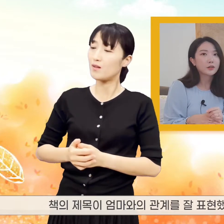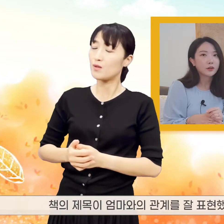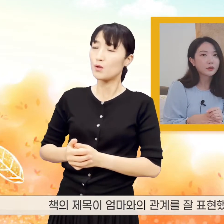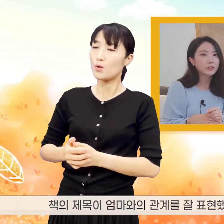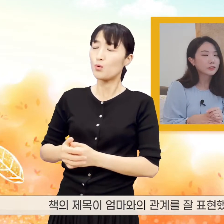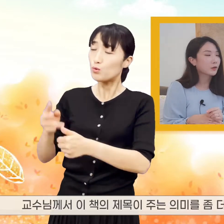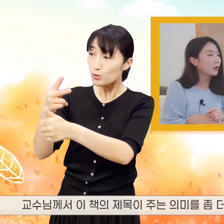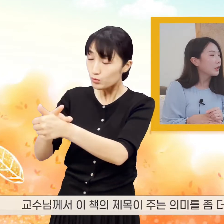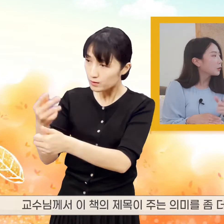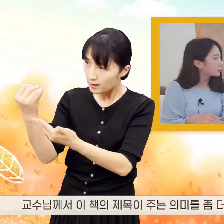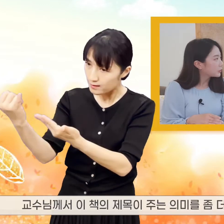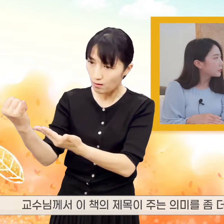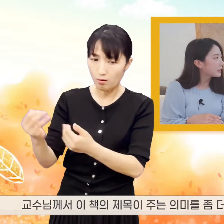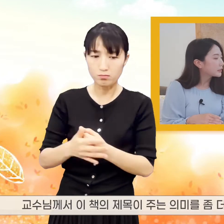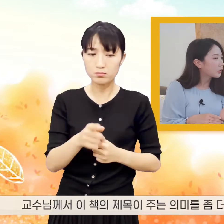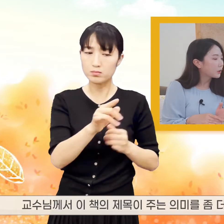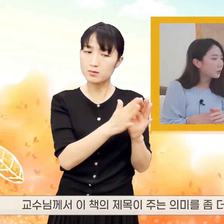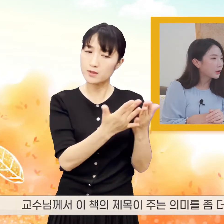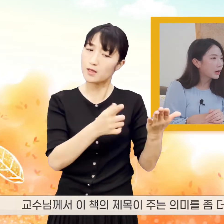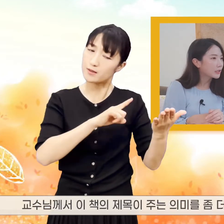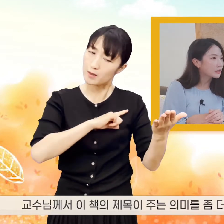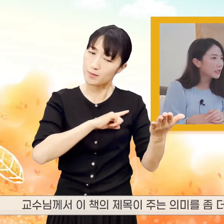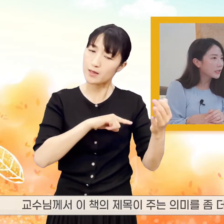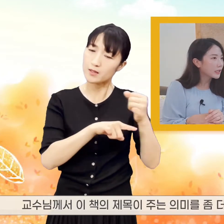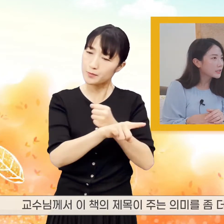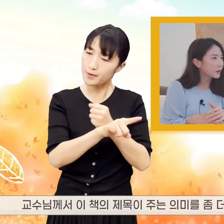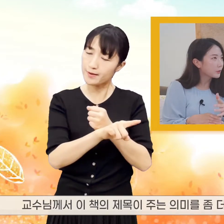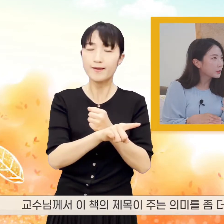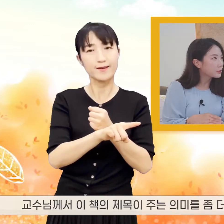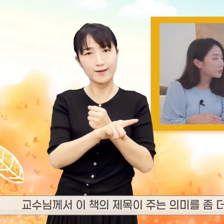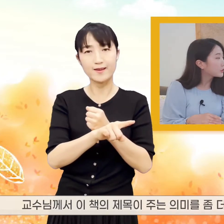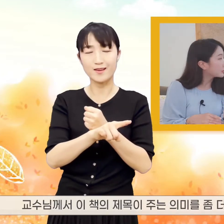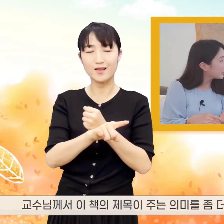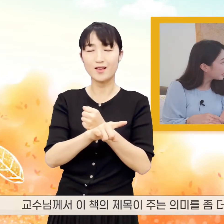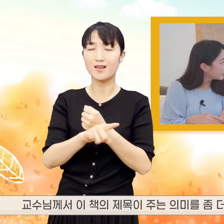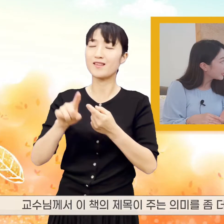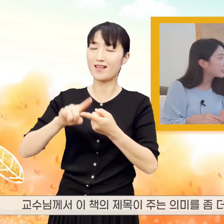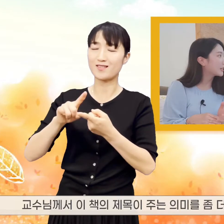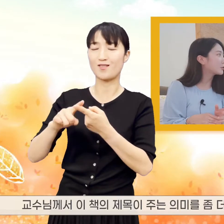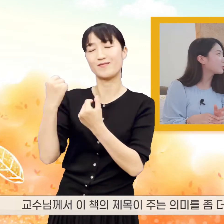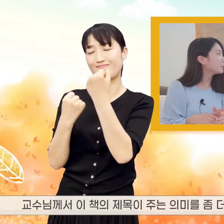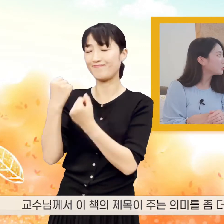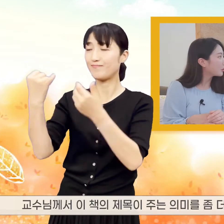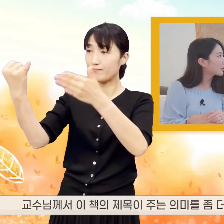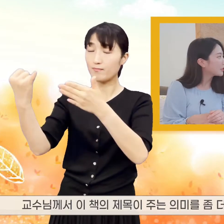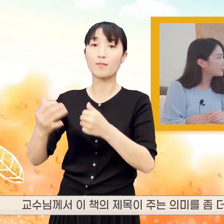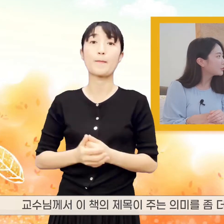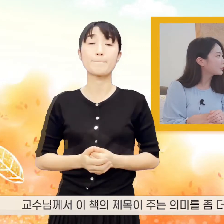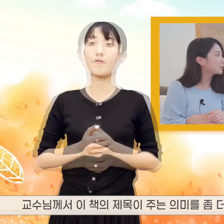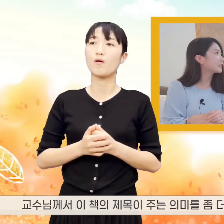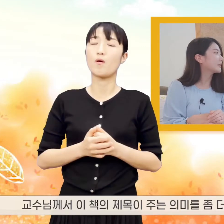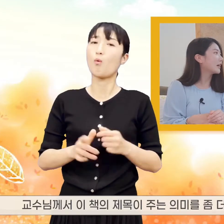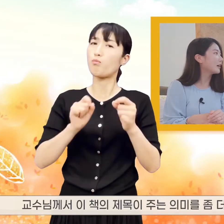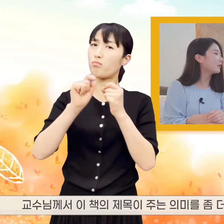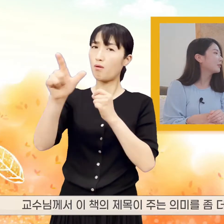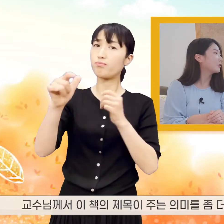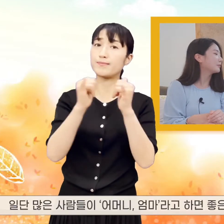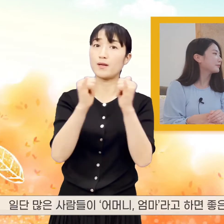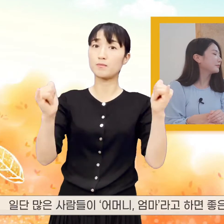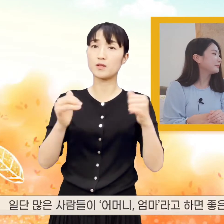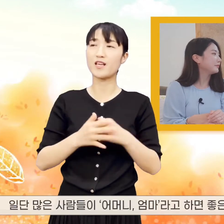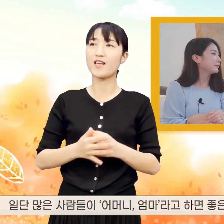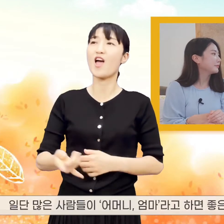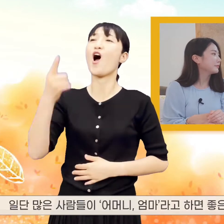생각이 들어요. 그래서 교수님께서 뭔가 이 책의 제목이 주는 의미에 네. 대해서 조금 더 얘기해 주실 수 있을까요?